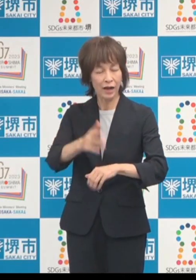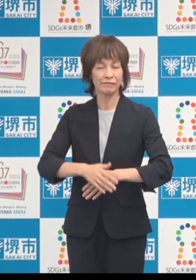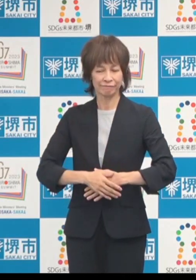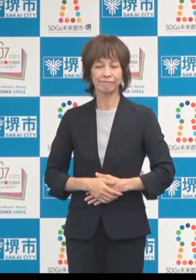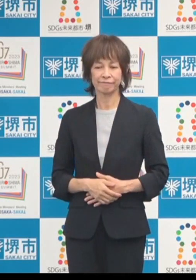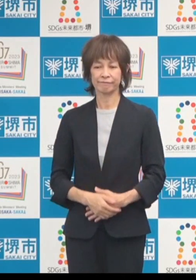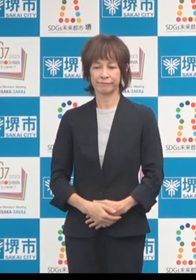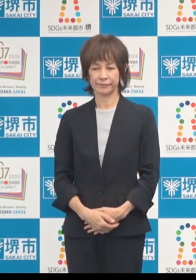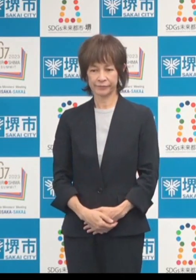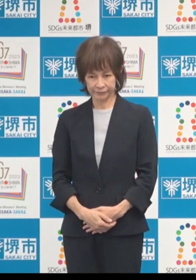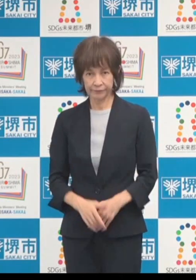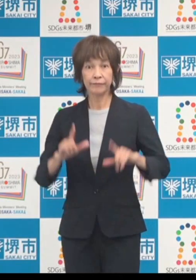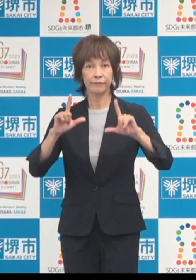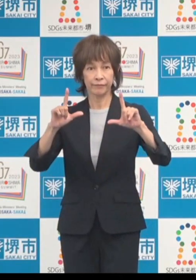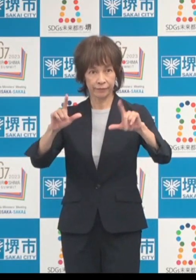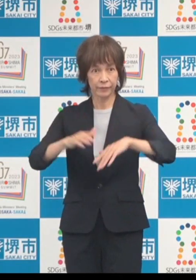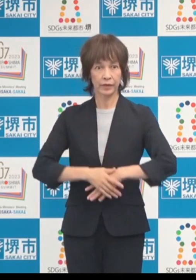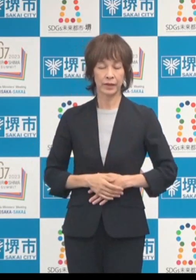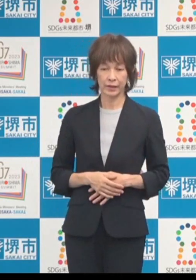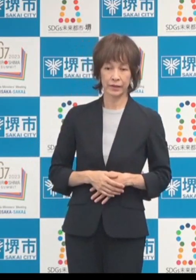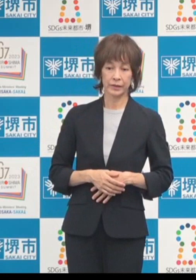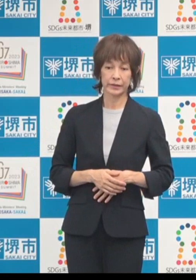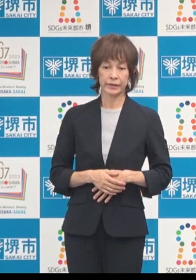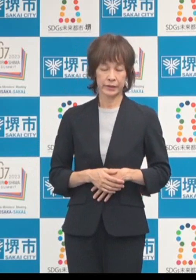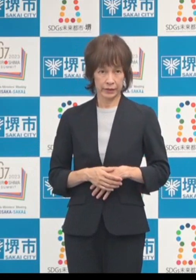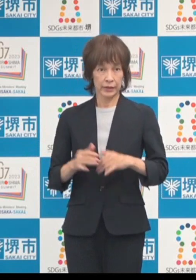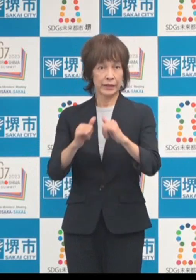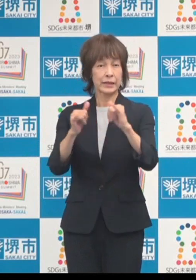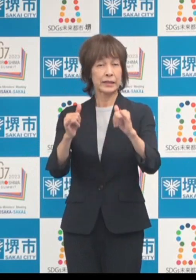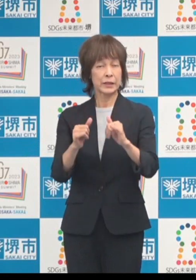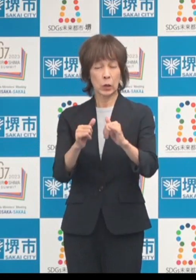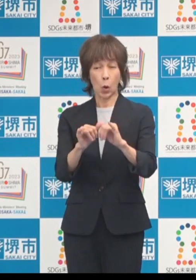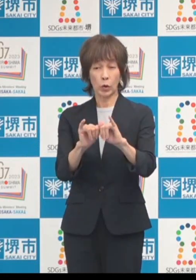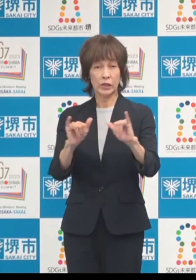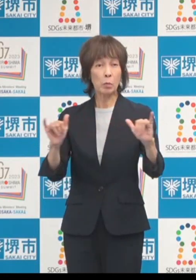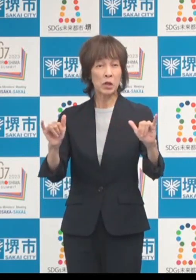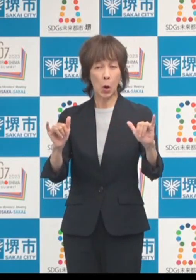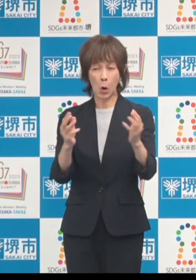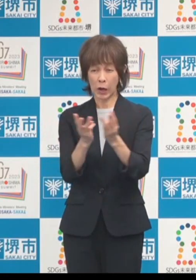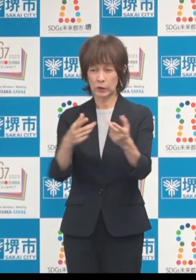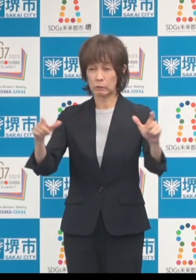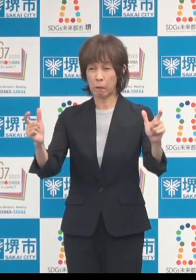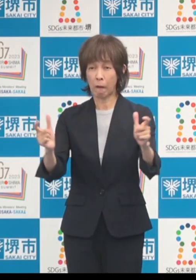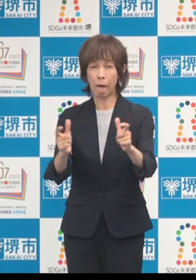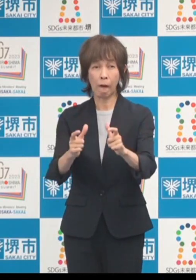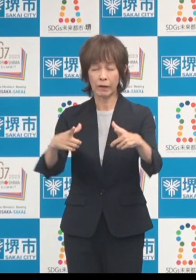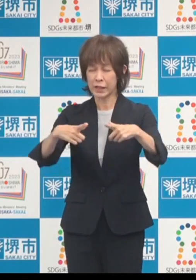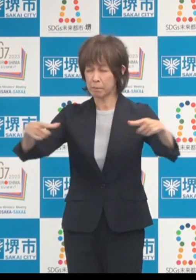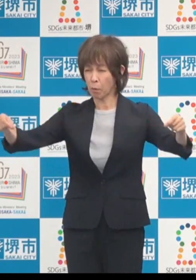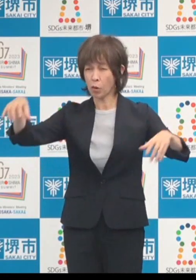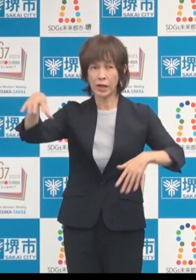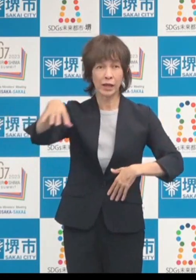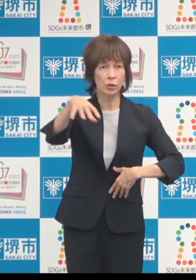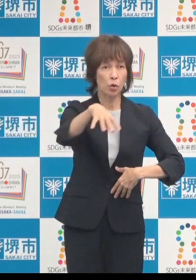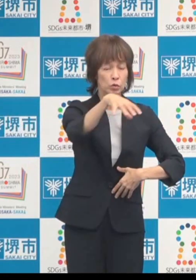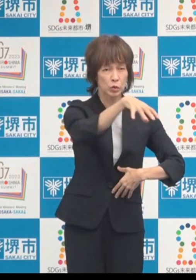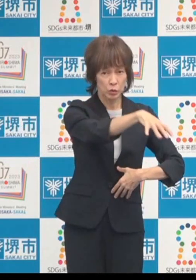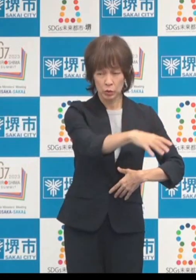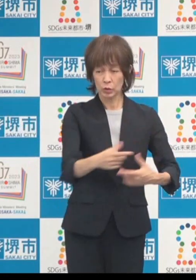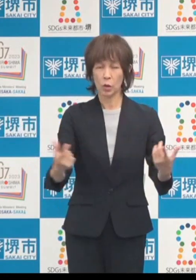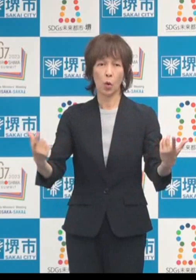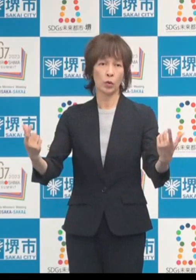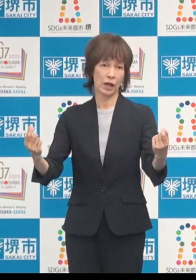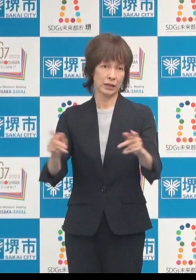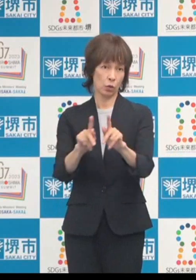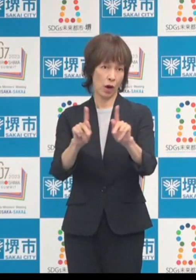い、このまず人口減対策って、もうこれは日本全国のこれからの大きな、まあ、今もですけど課題だと